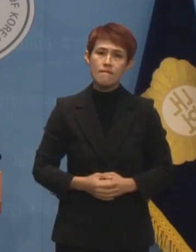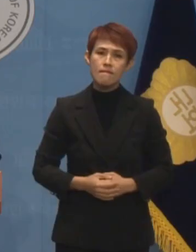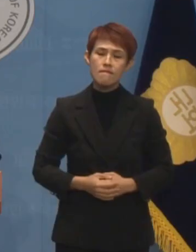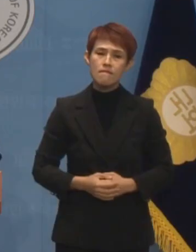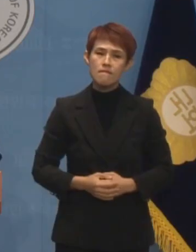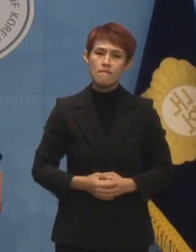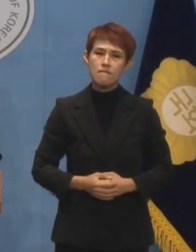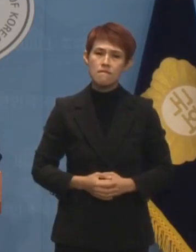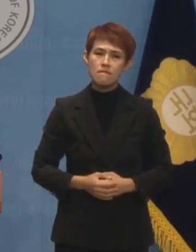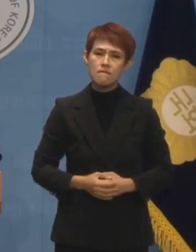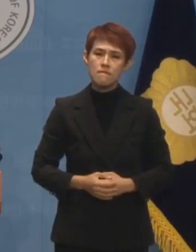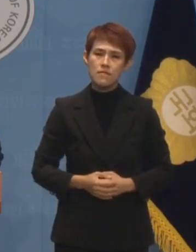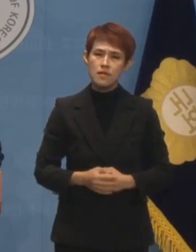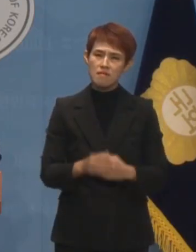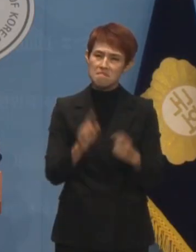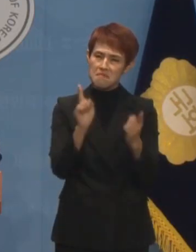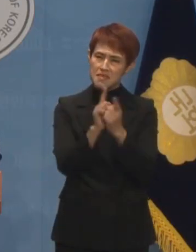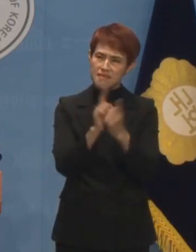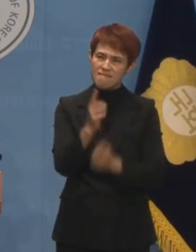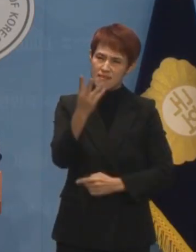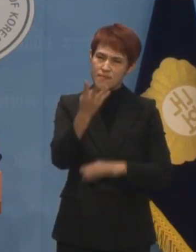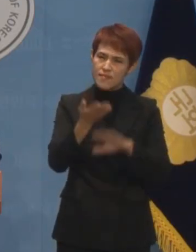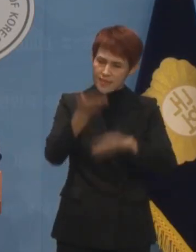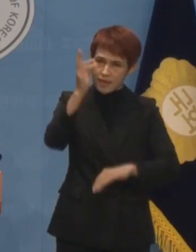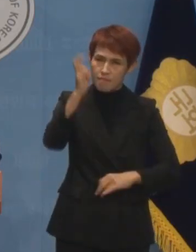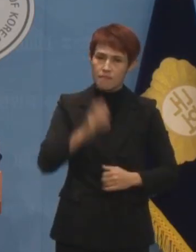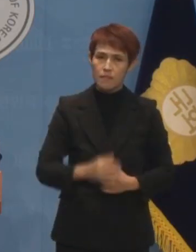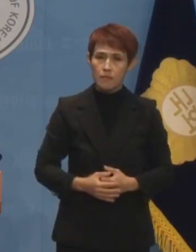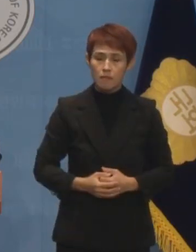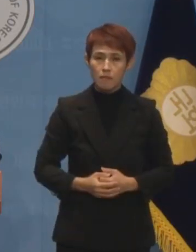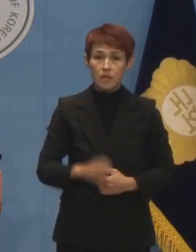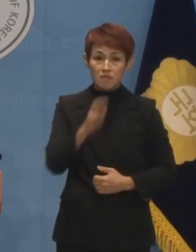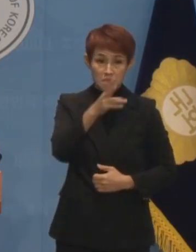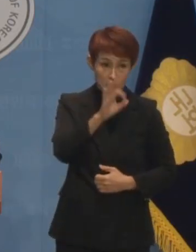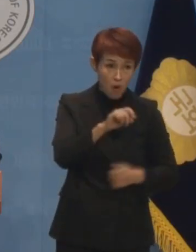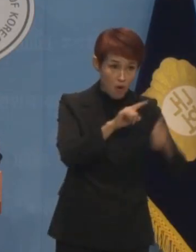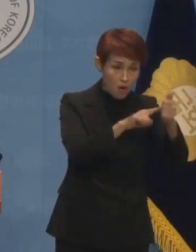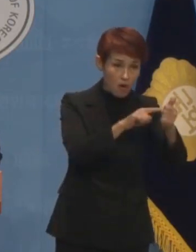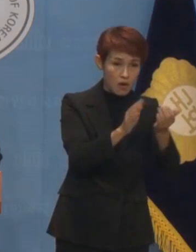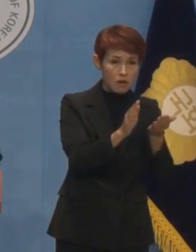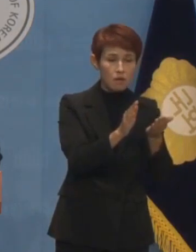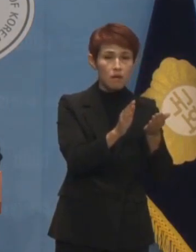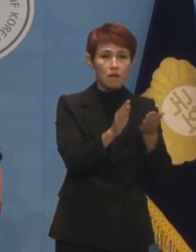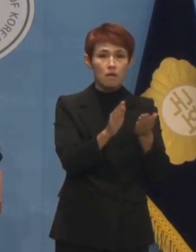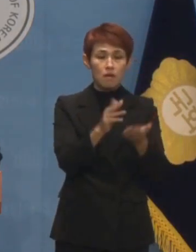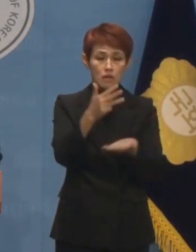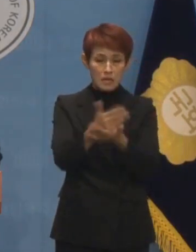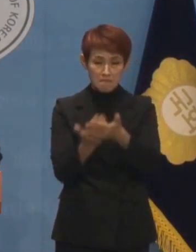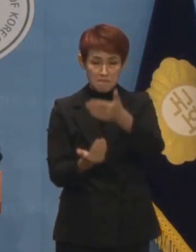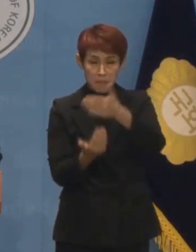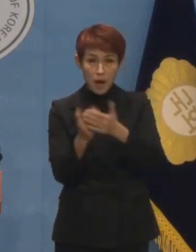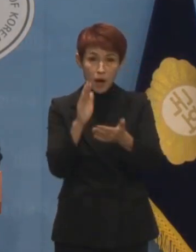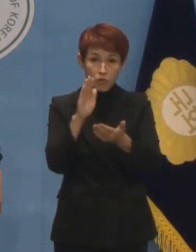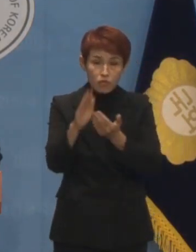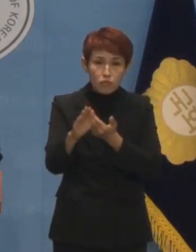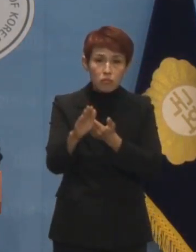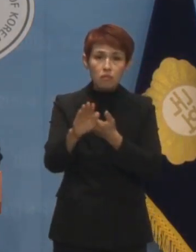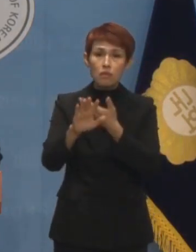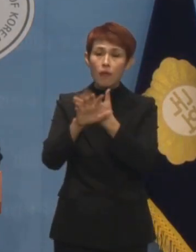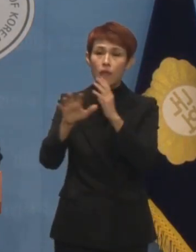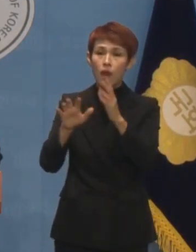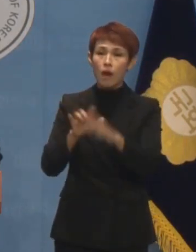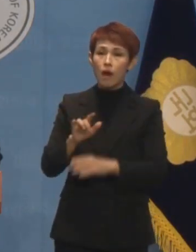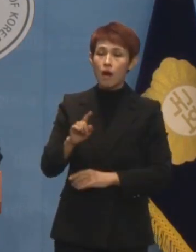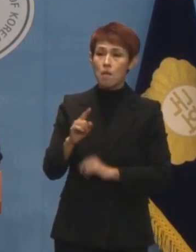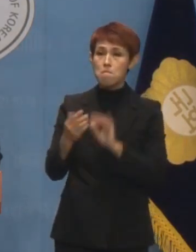적게 잡아도 최소 4번입니다. 명태균 씨가 이태원 참사 직후 비공개 순방 일정에 대해